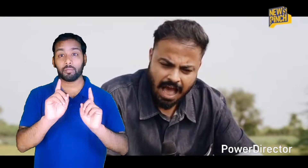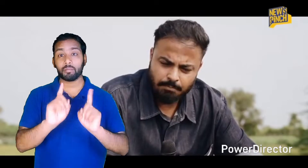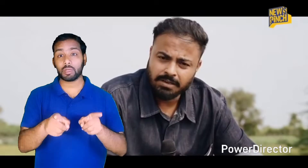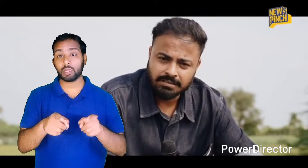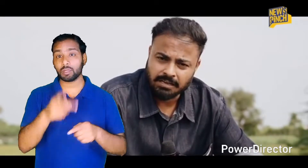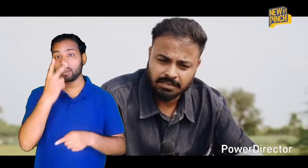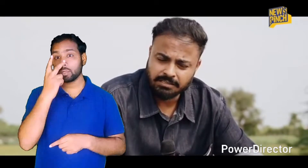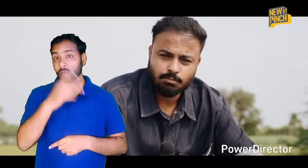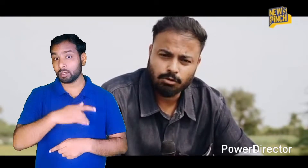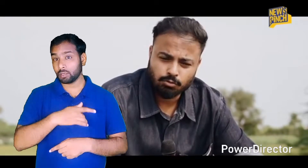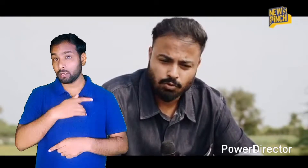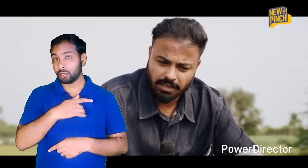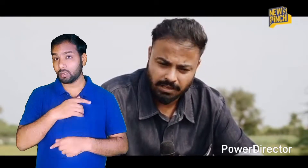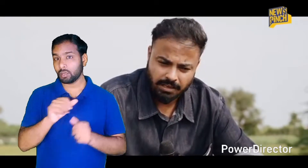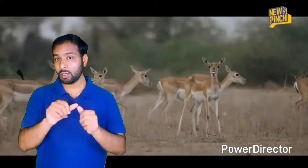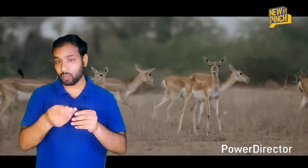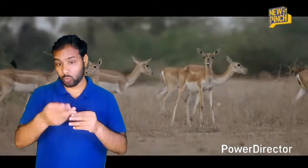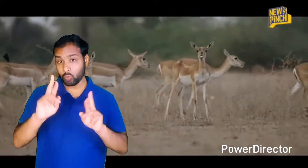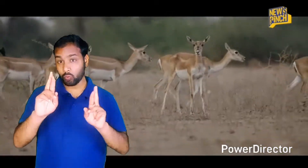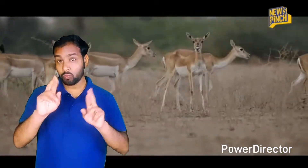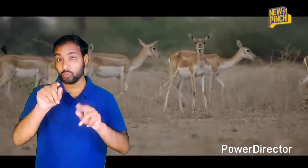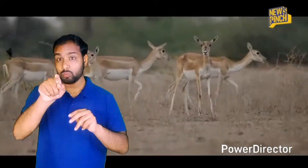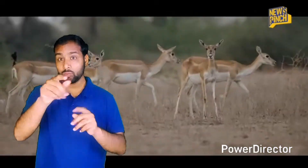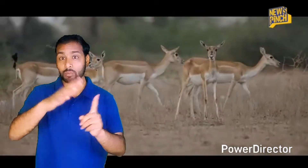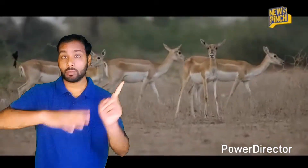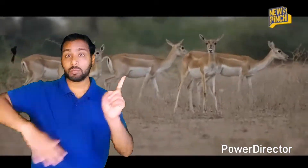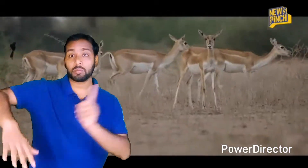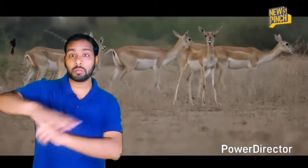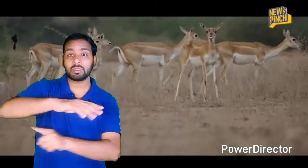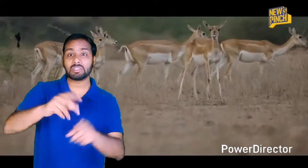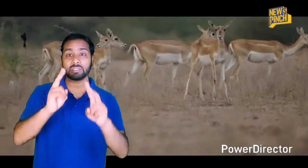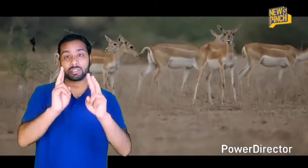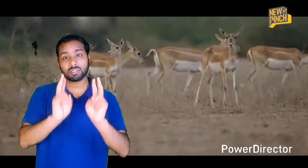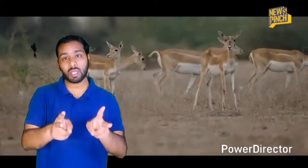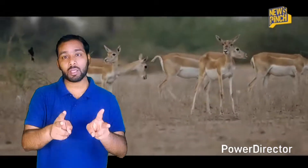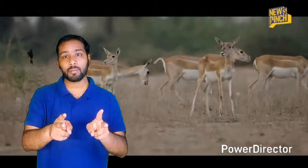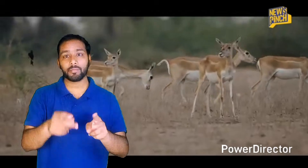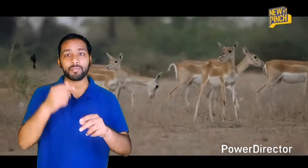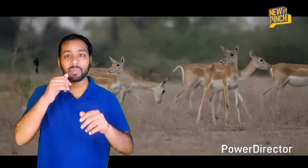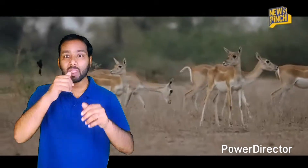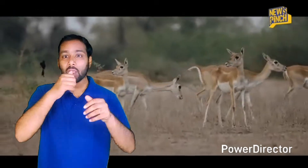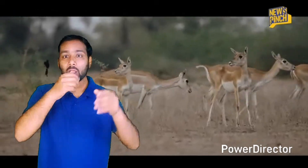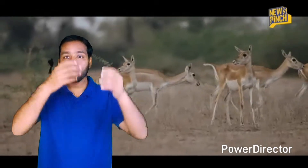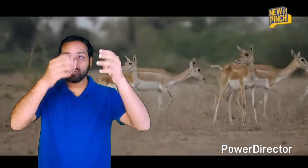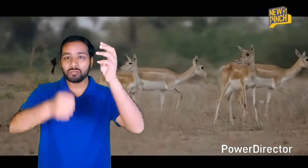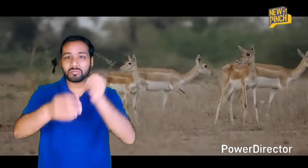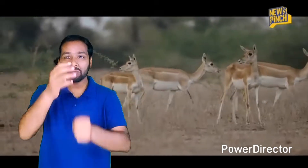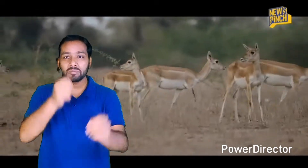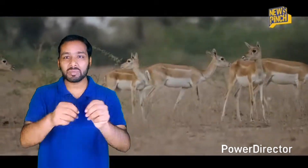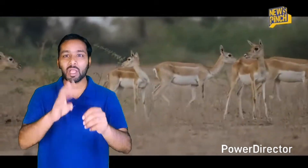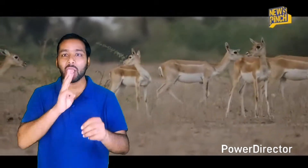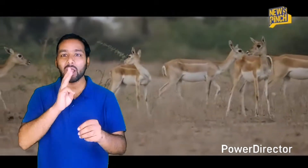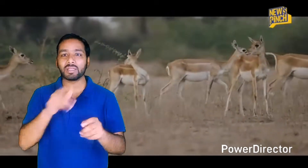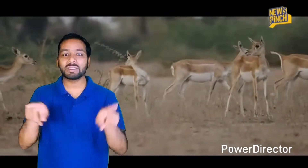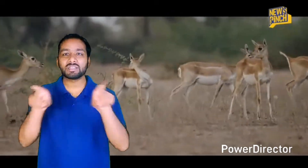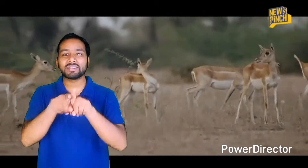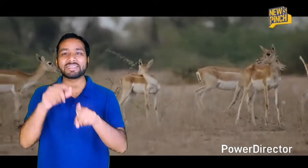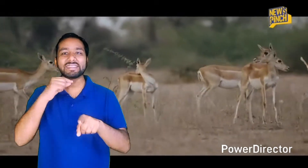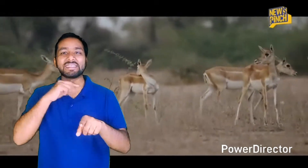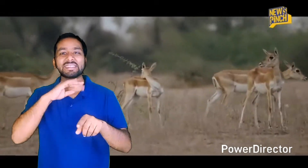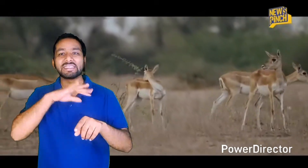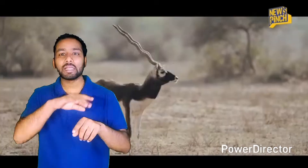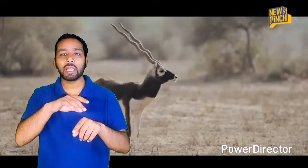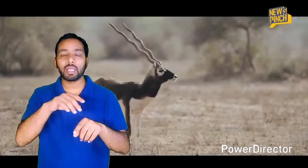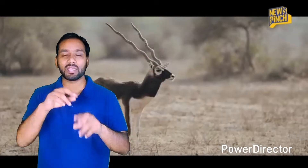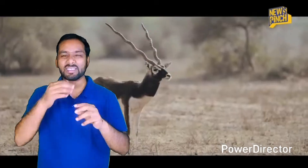लेकिन आप भी इस खतरे से बहुत दूर नहीं हैं। यहाँ के जो पशु हैं वो यही पानी पीते हैं, और जो दूध देते हैं तो वो भी एक तरीके से जहरीला हो जाता है, दूध